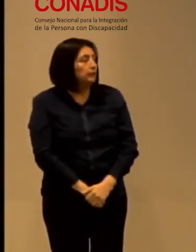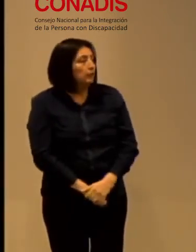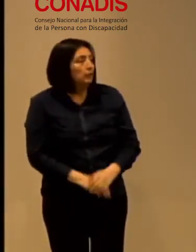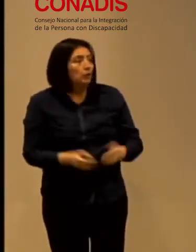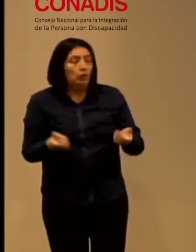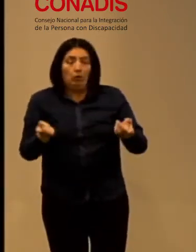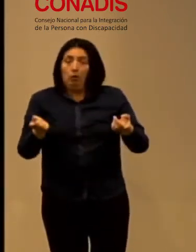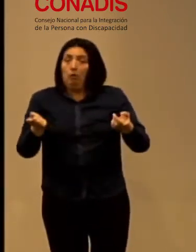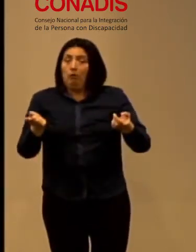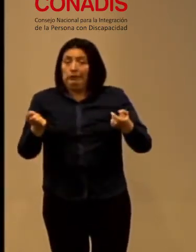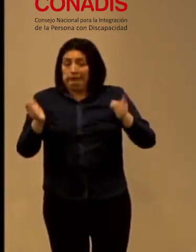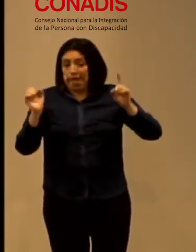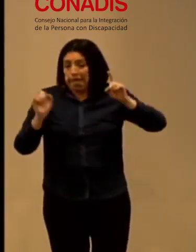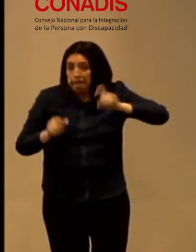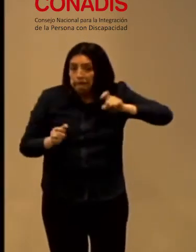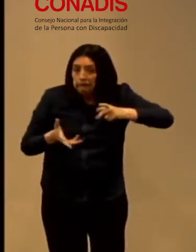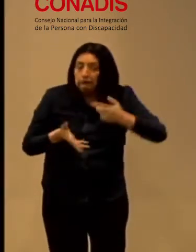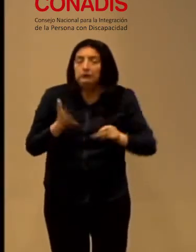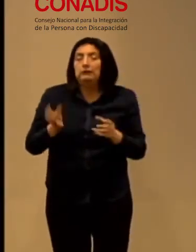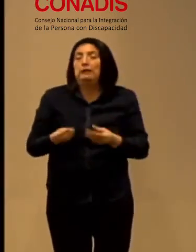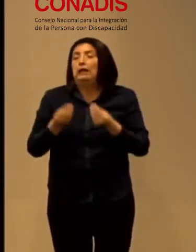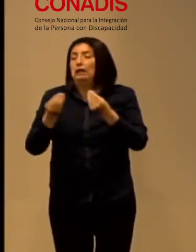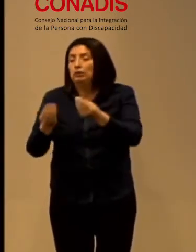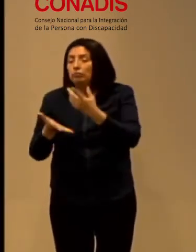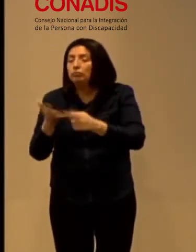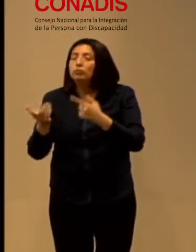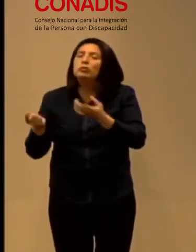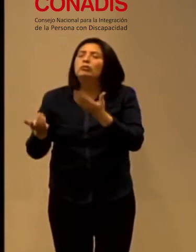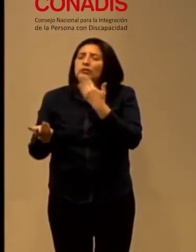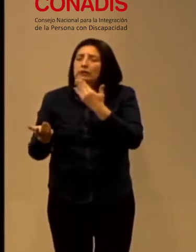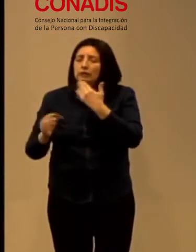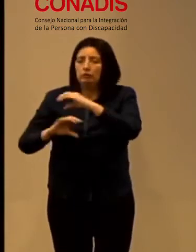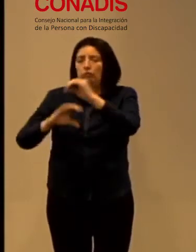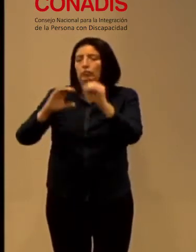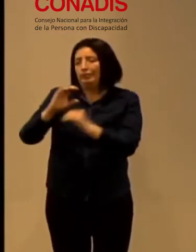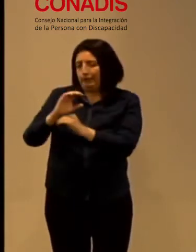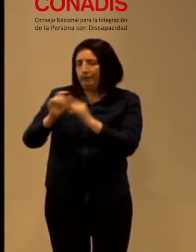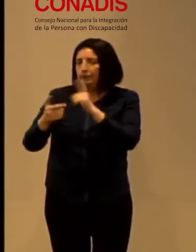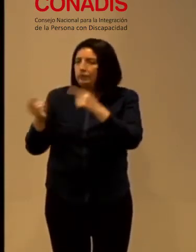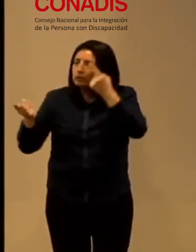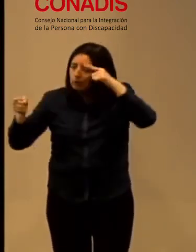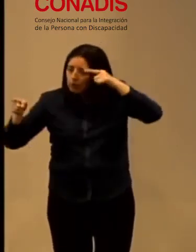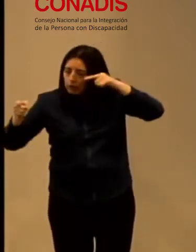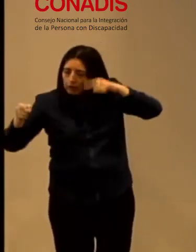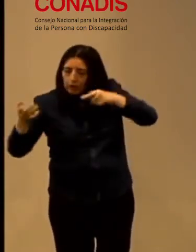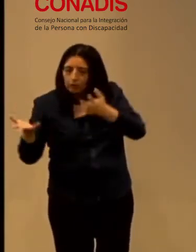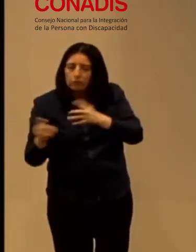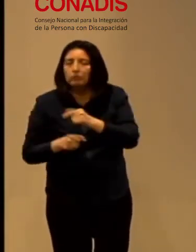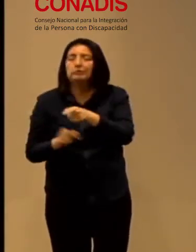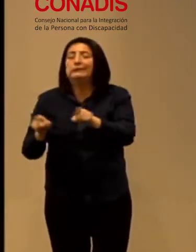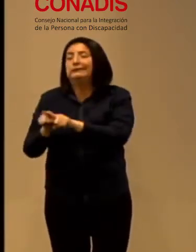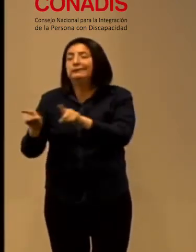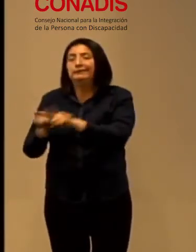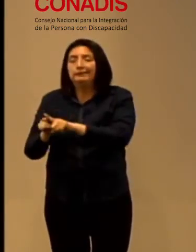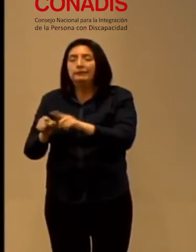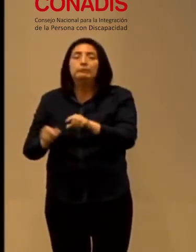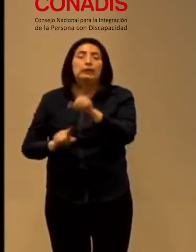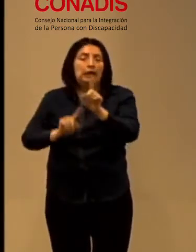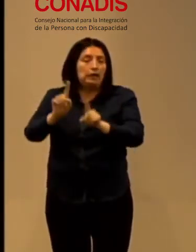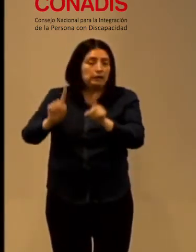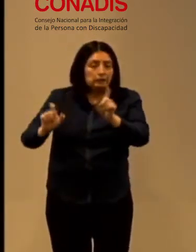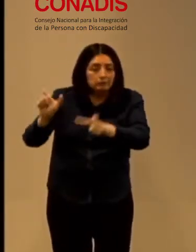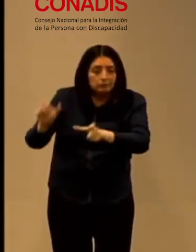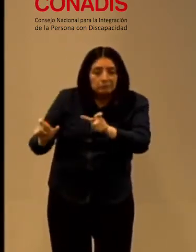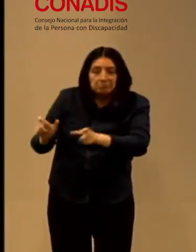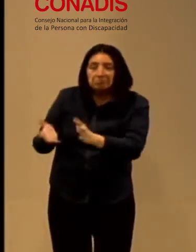se requiere, se ayuda y se facilita la coordinación con CONADIS, ¿no? Y además tenemos alguna población que